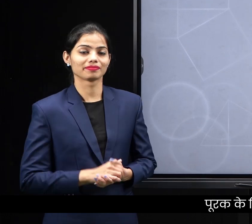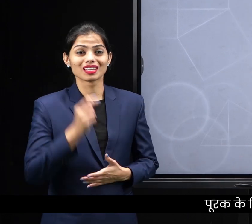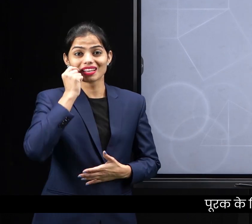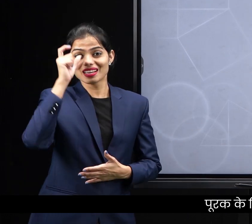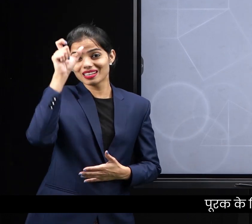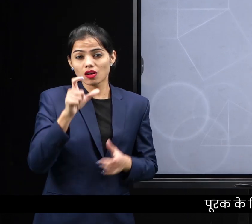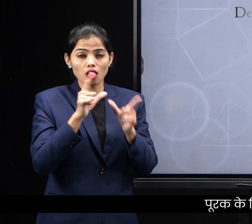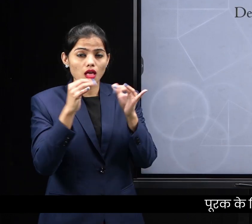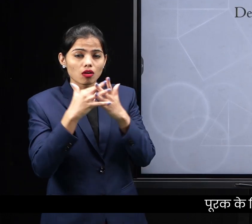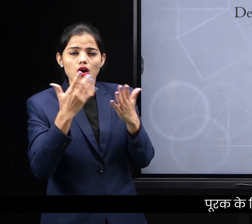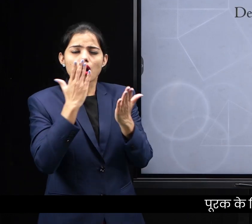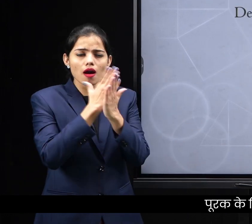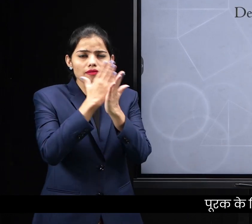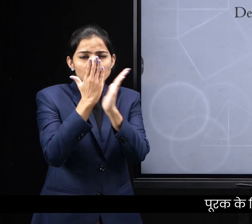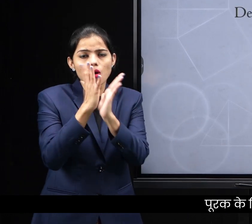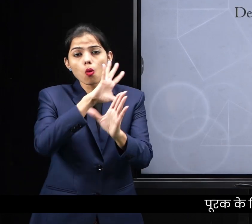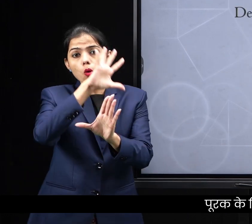पूरक के लिए डी मार्गन के नियम।